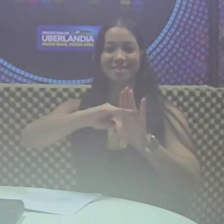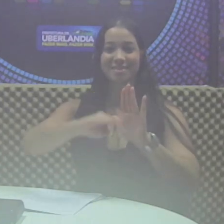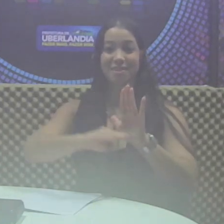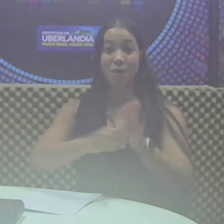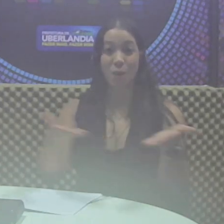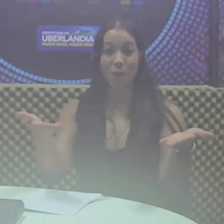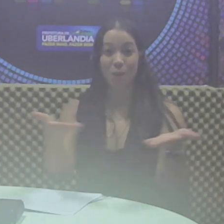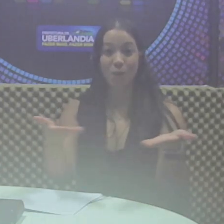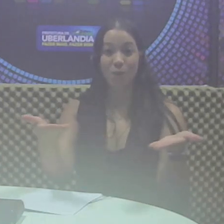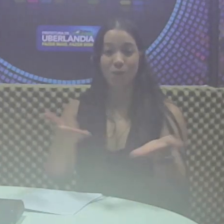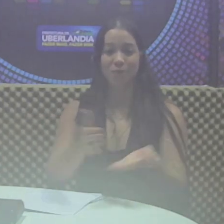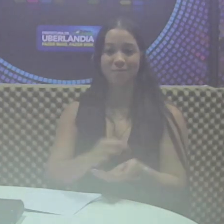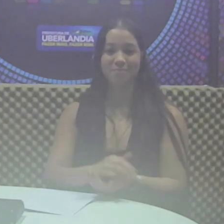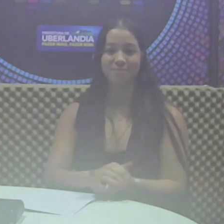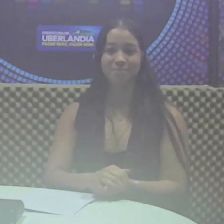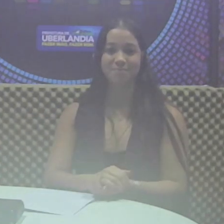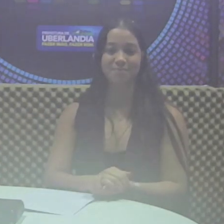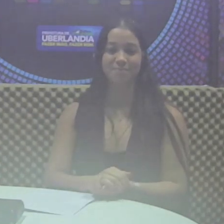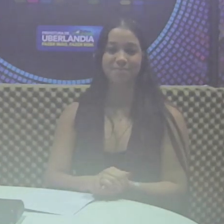de hoje.